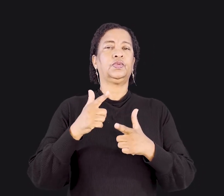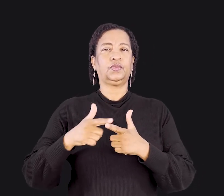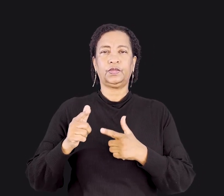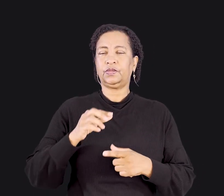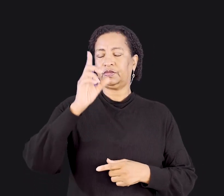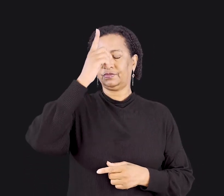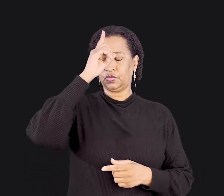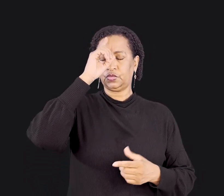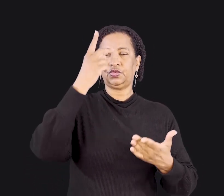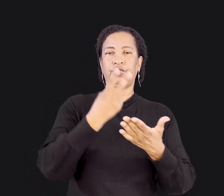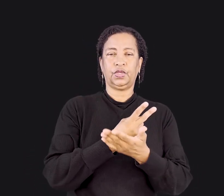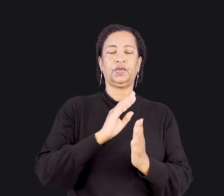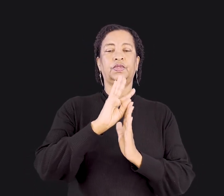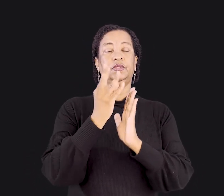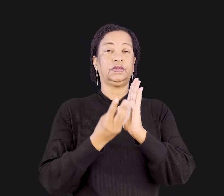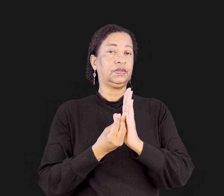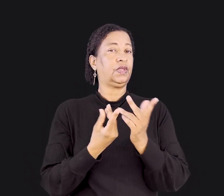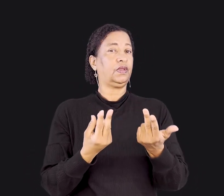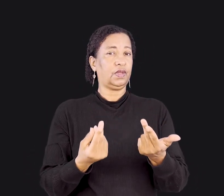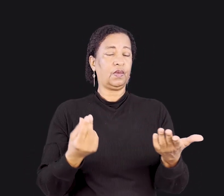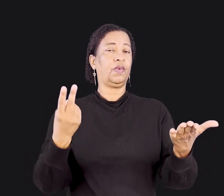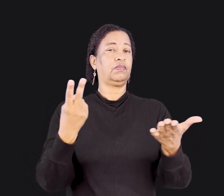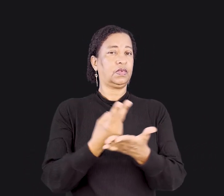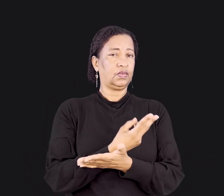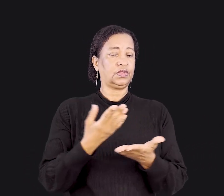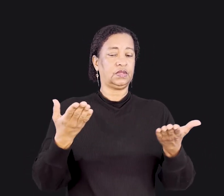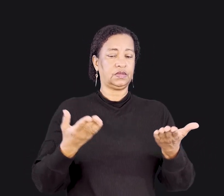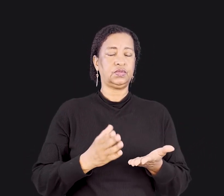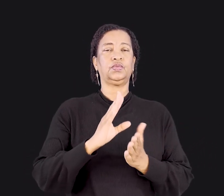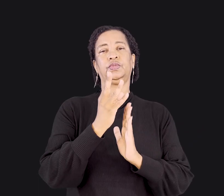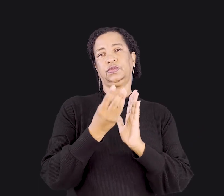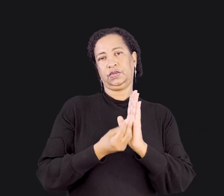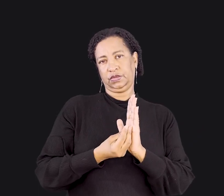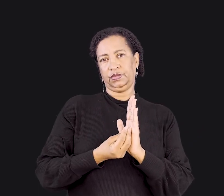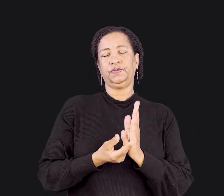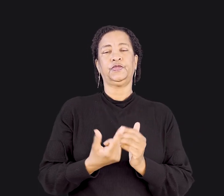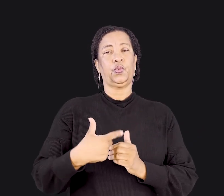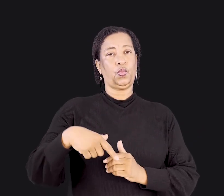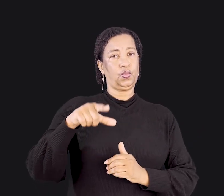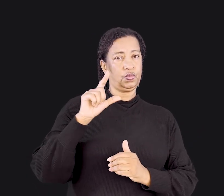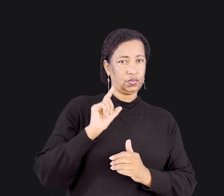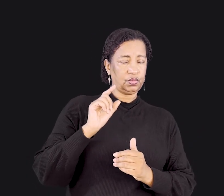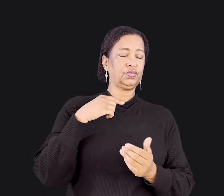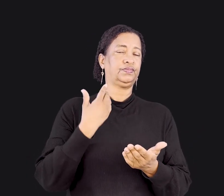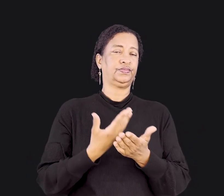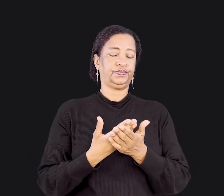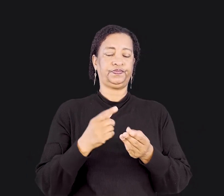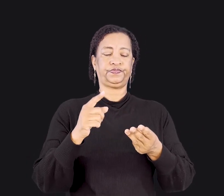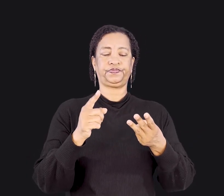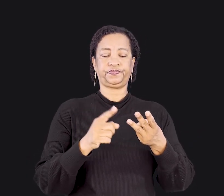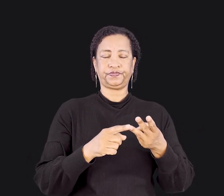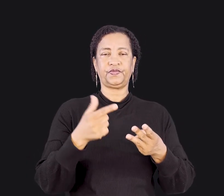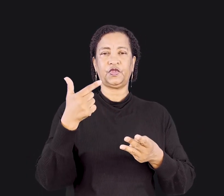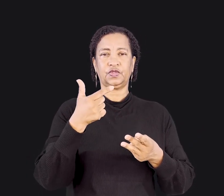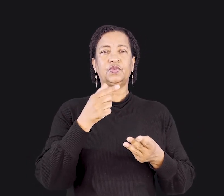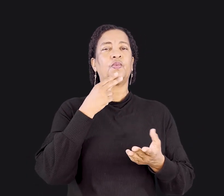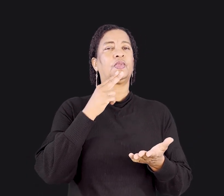dia de uma igreja, semelhantes aos problemas que um pastor enfrenta hoje. Nos últimos programas abordamos a segunda carta aos Coríntios, que trata